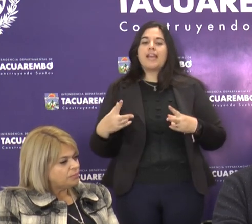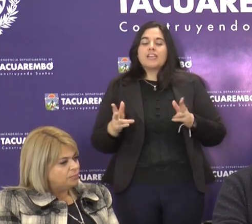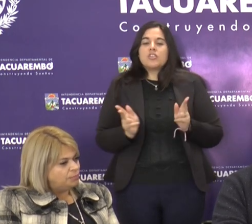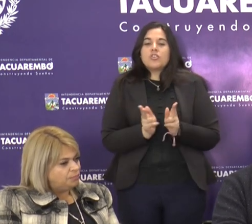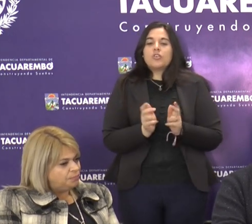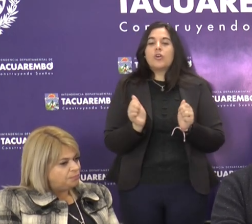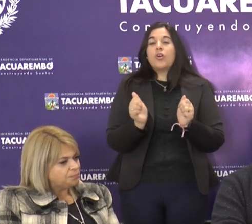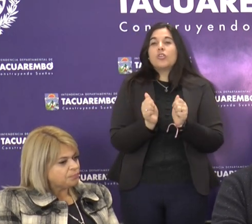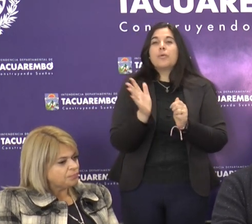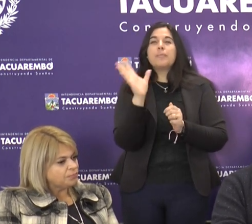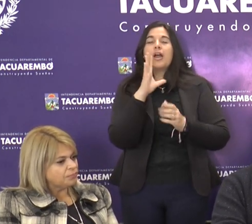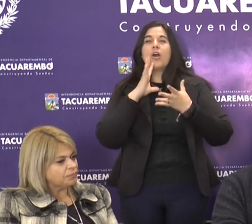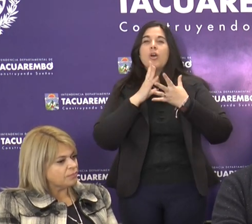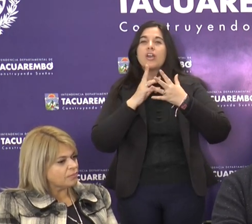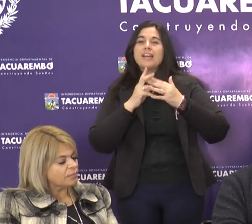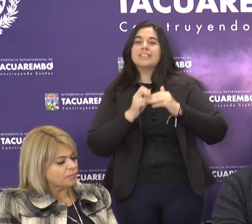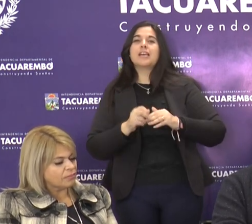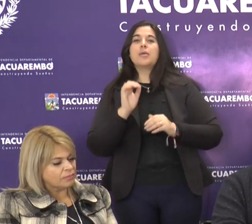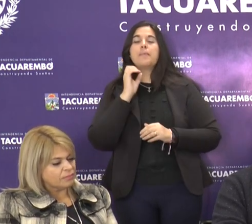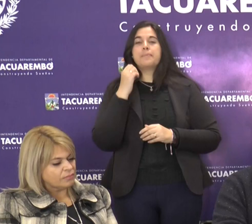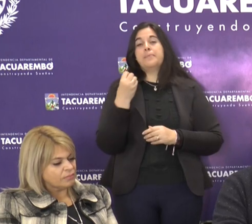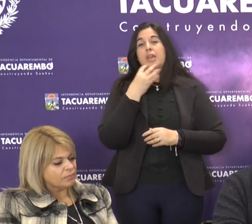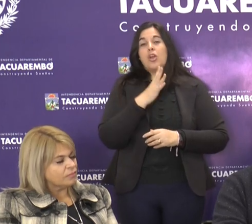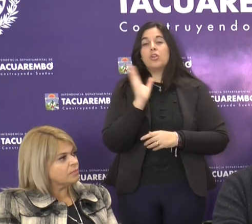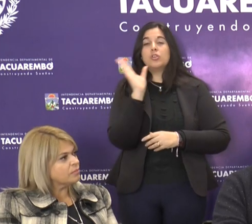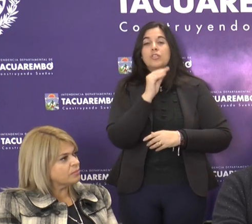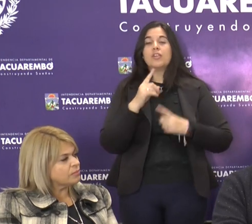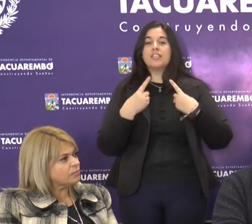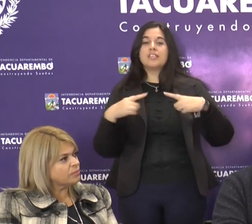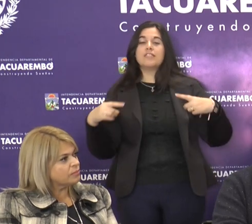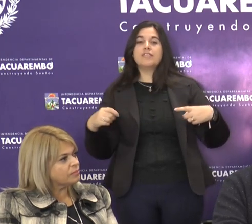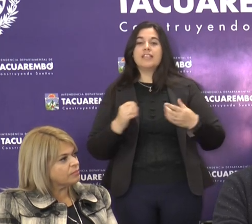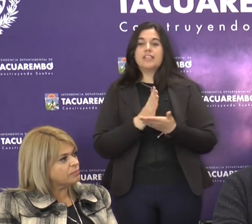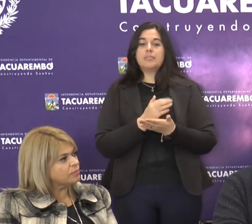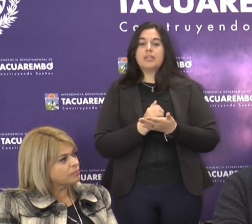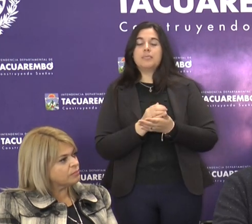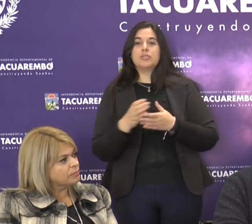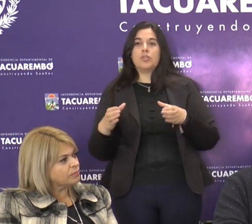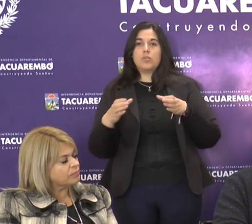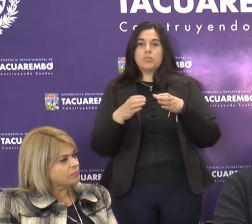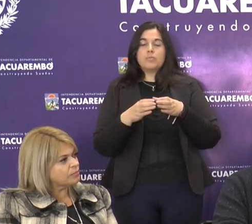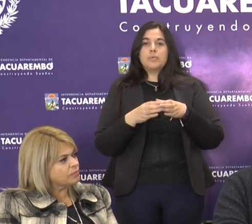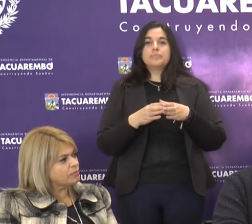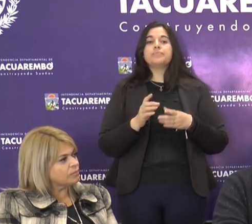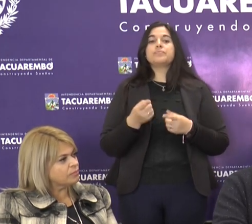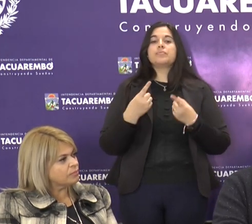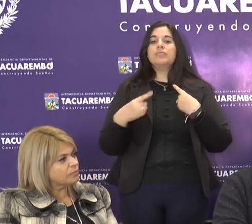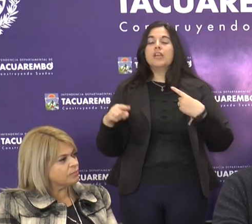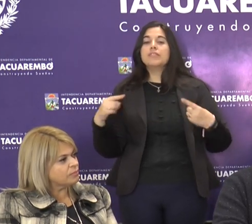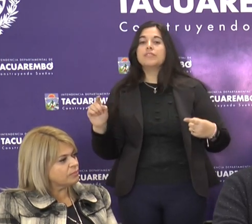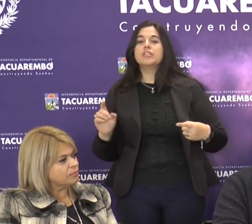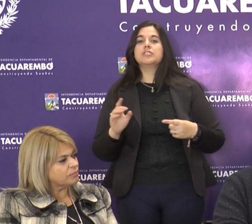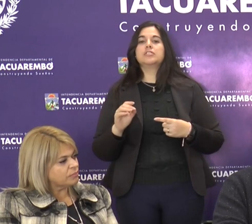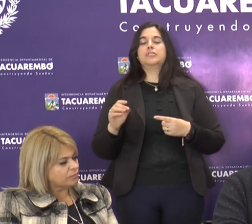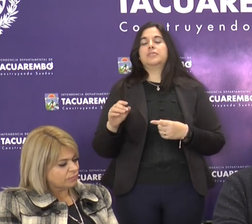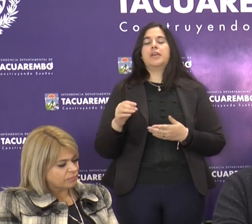mecanismos, a interrelacionar los diferentes gobiernos y fundamentalmente con los otros agentes que actúan en el área desde los